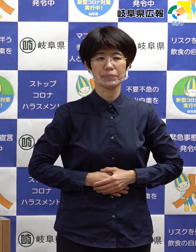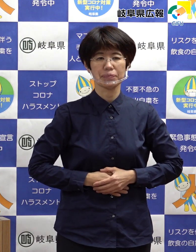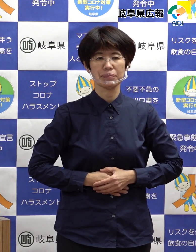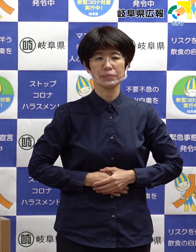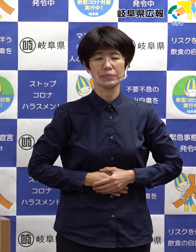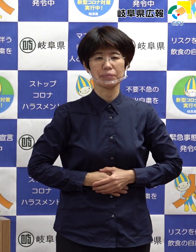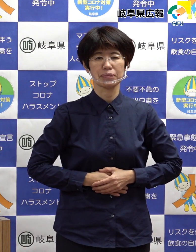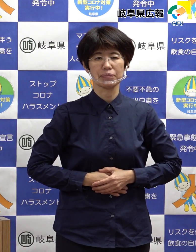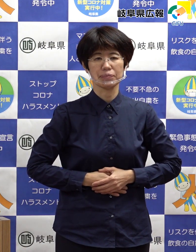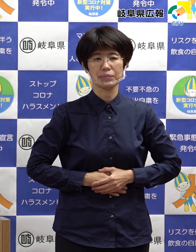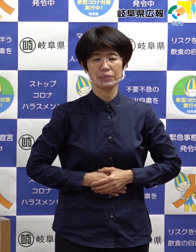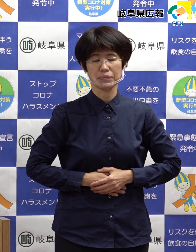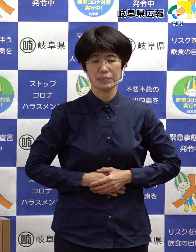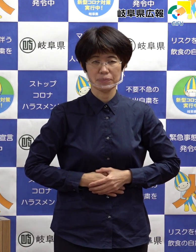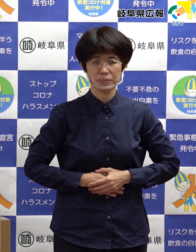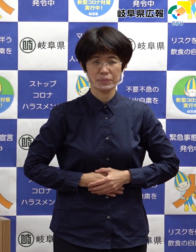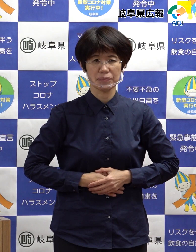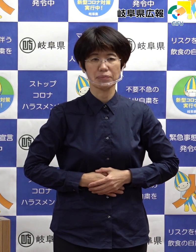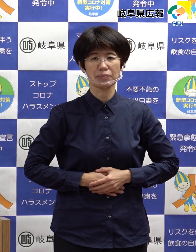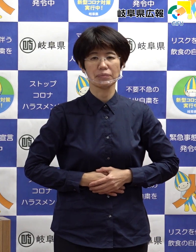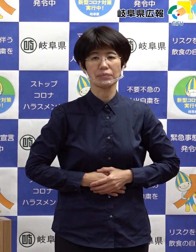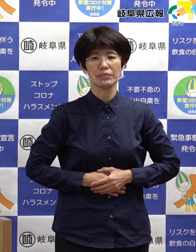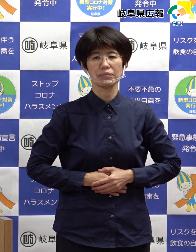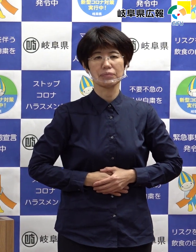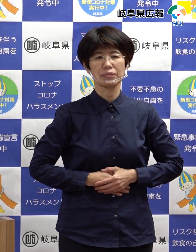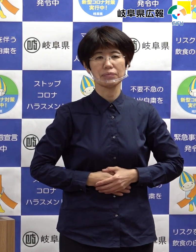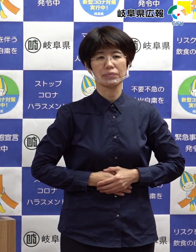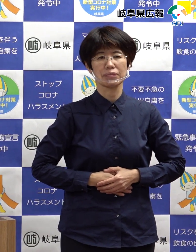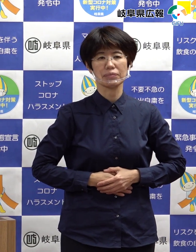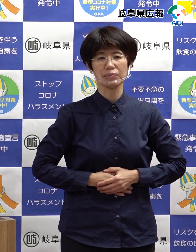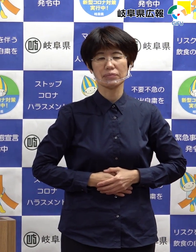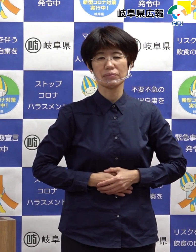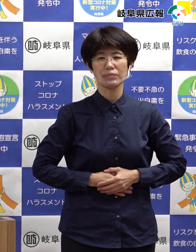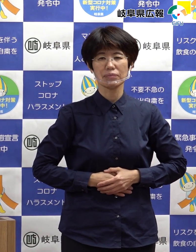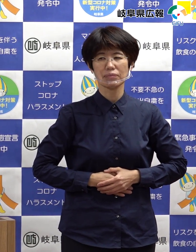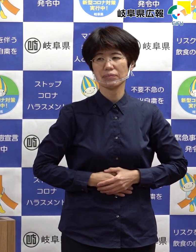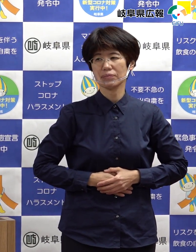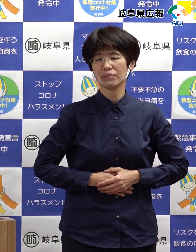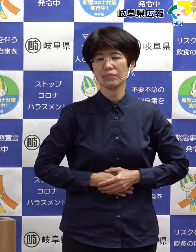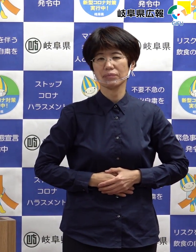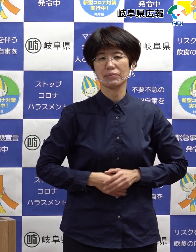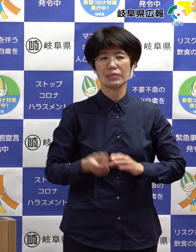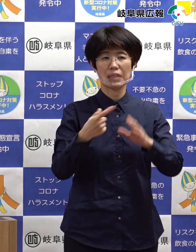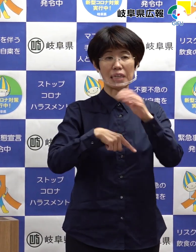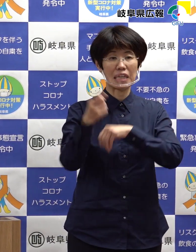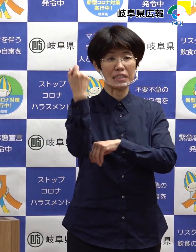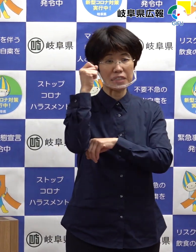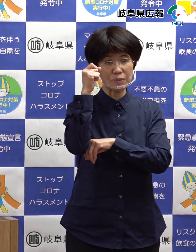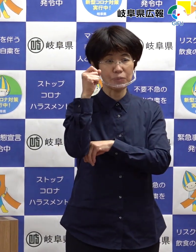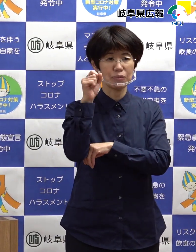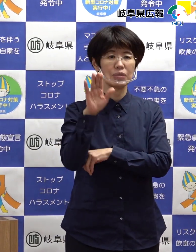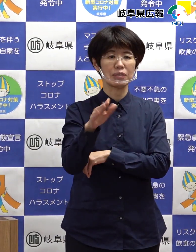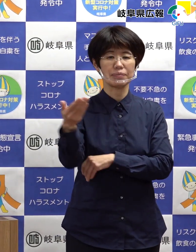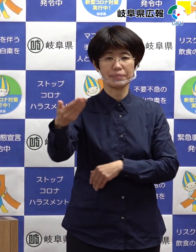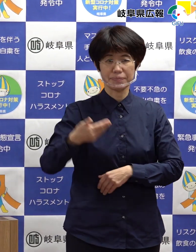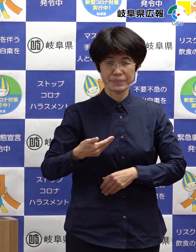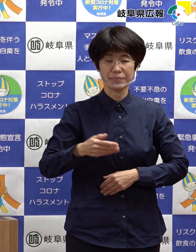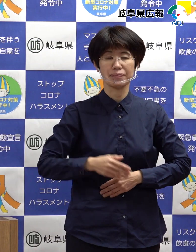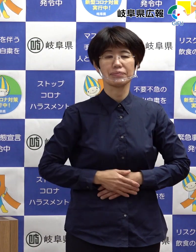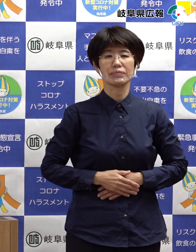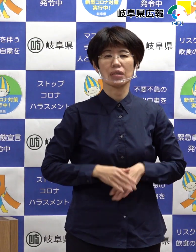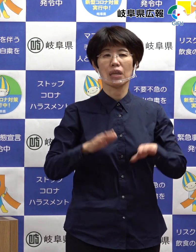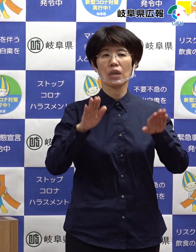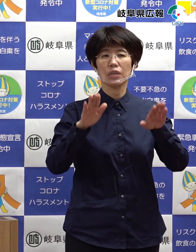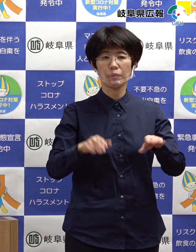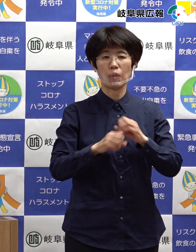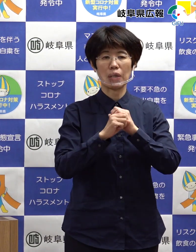はい、分かりました。 はい、 この間ございますよ。話しいんですよ。 朝日新聞の松山と申します。今